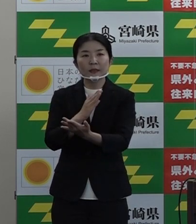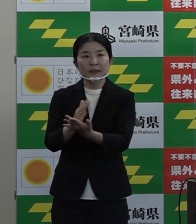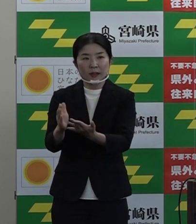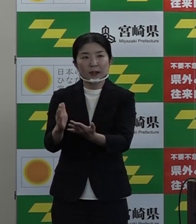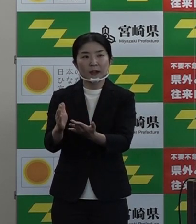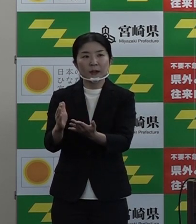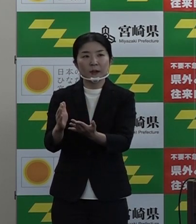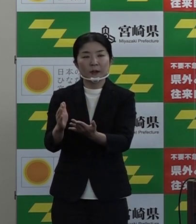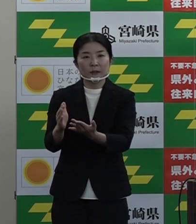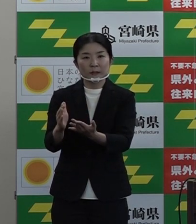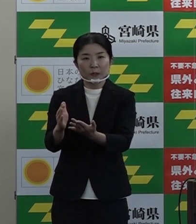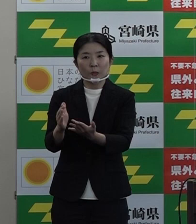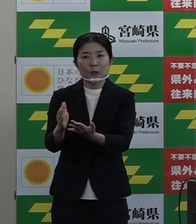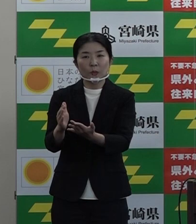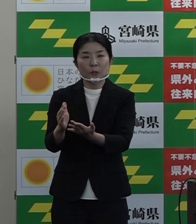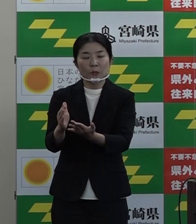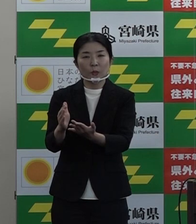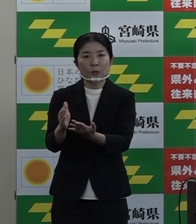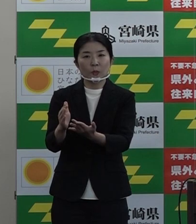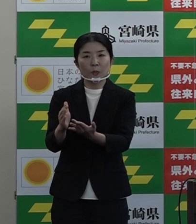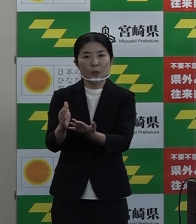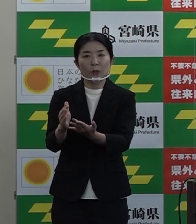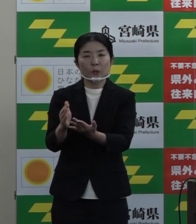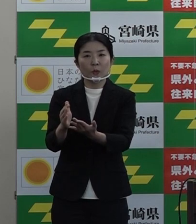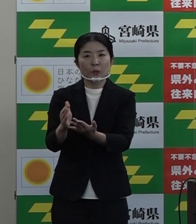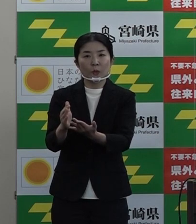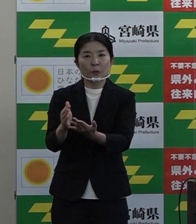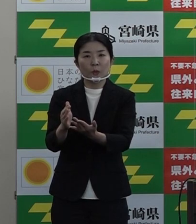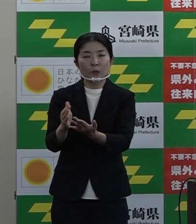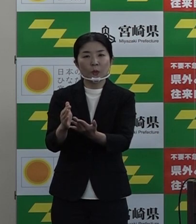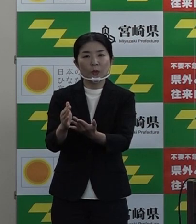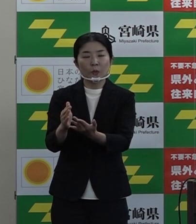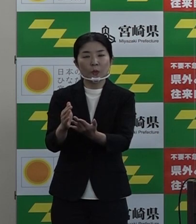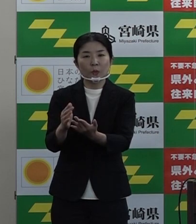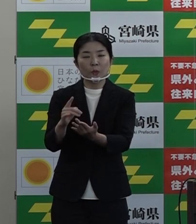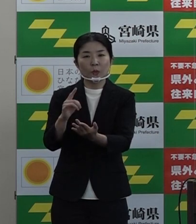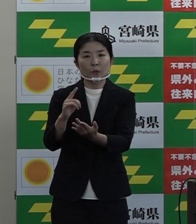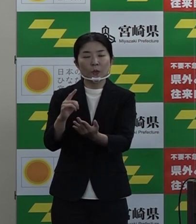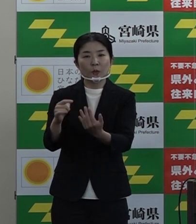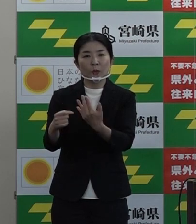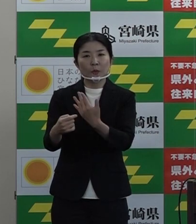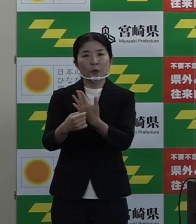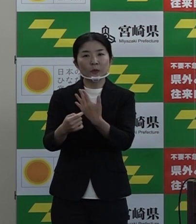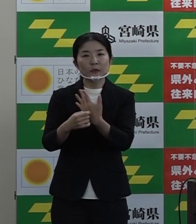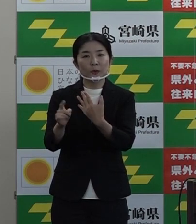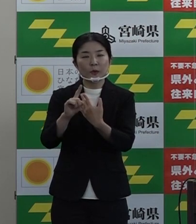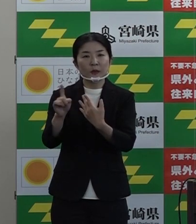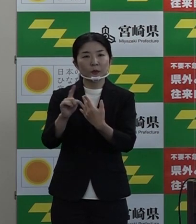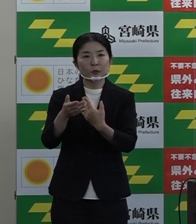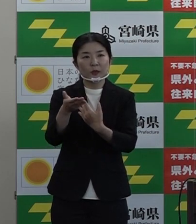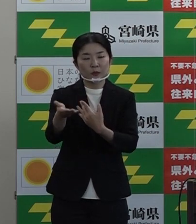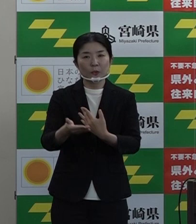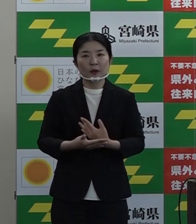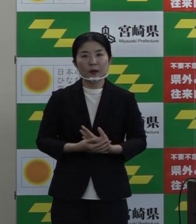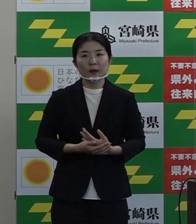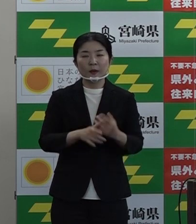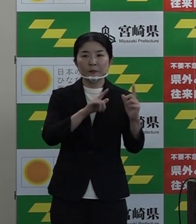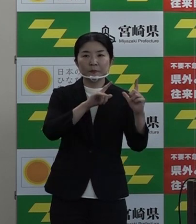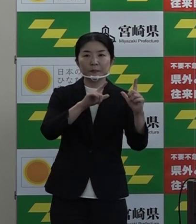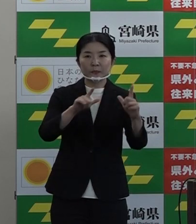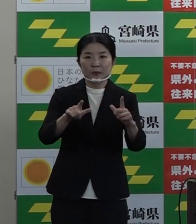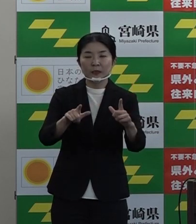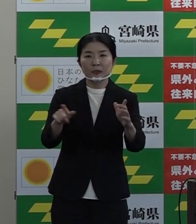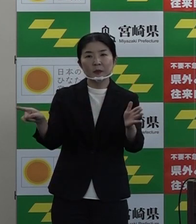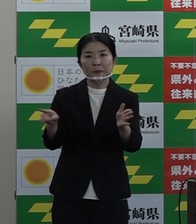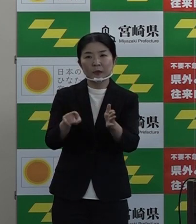めるという指標を判断される場合の指標になるものは どのようなものを具体的に考えていらっしゃいますか？ はい、これま